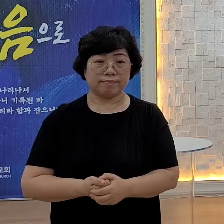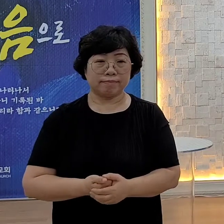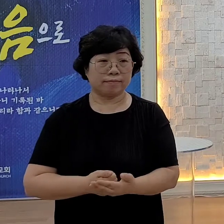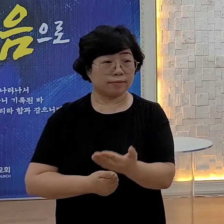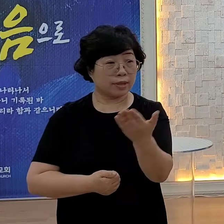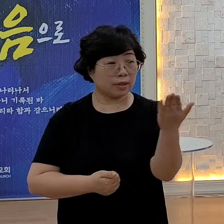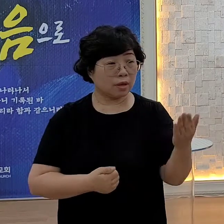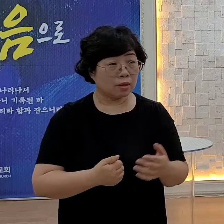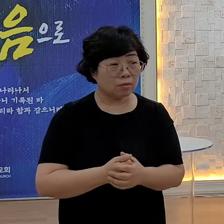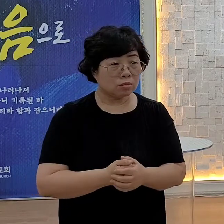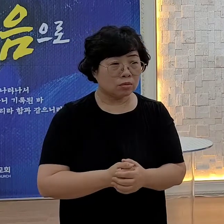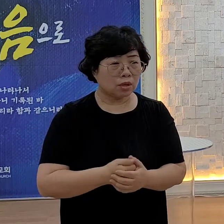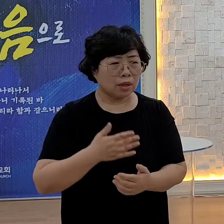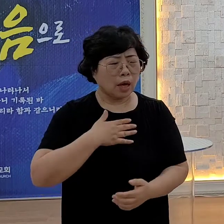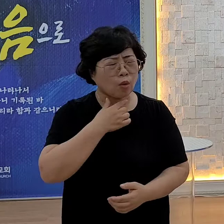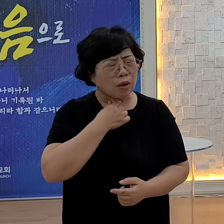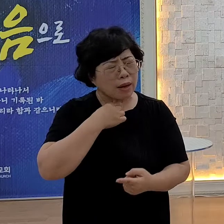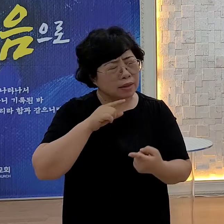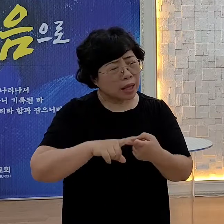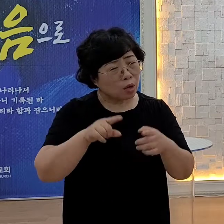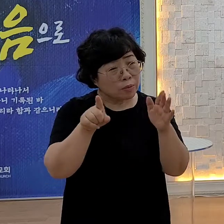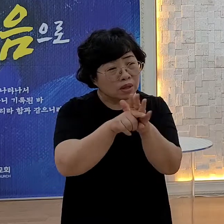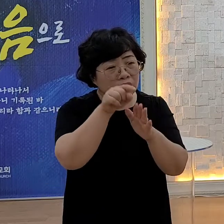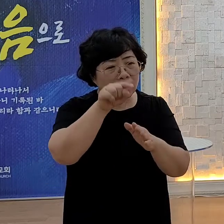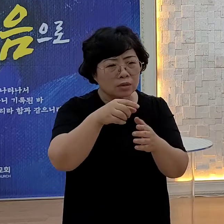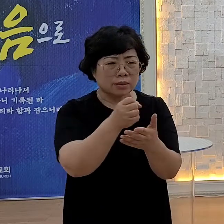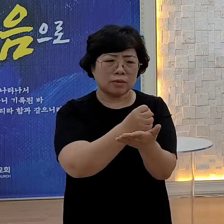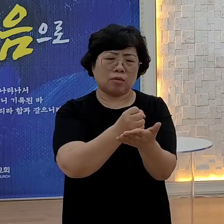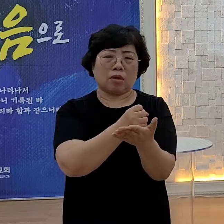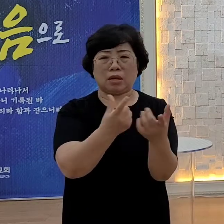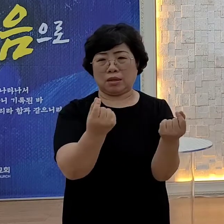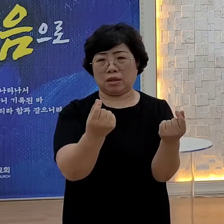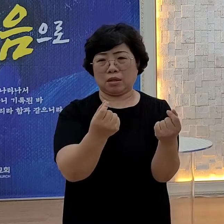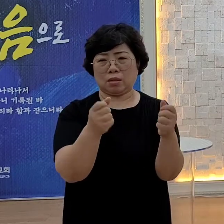여러분, 그거는 믿음이 아니고 무속이에요, 무속.